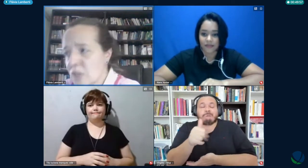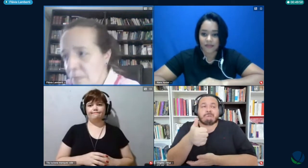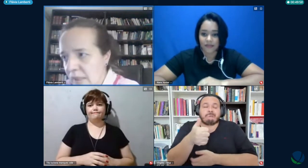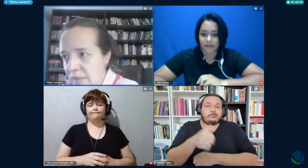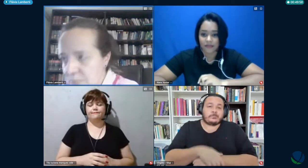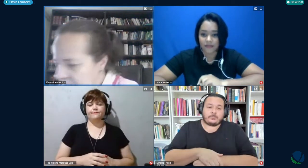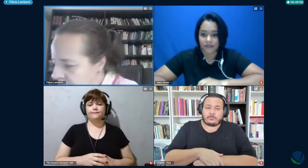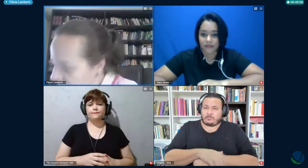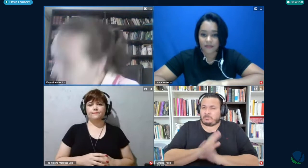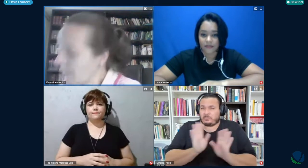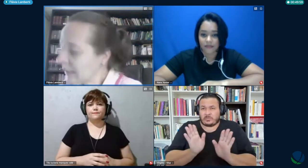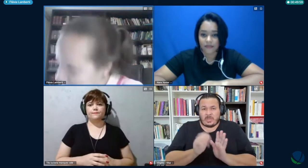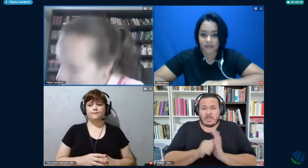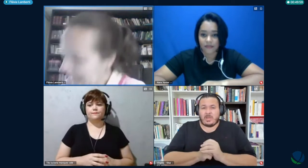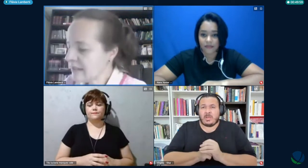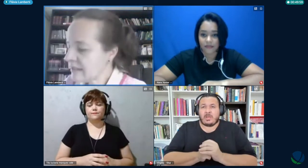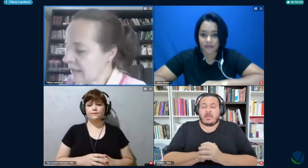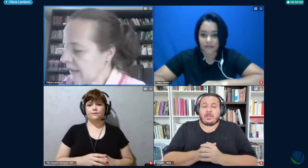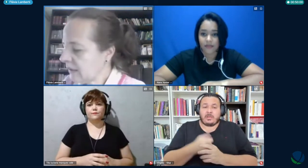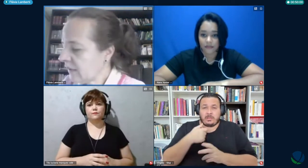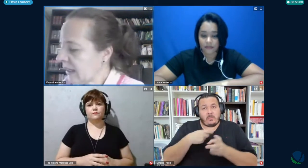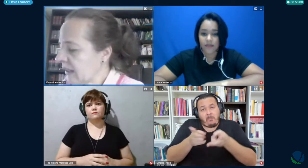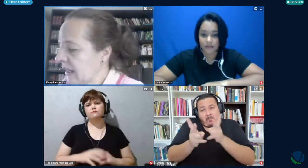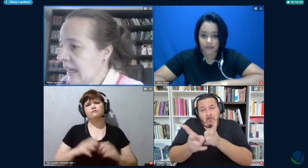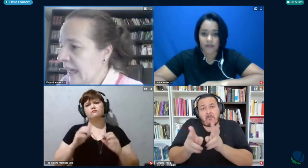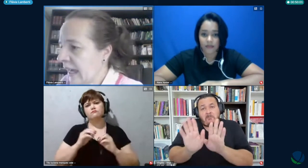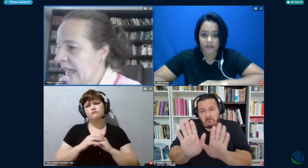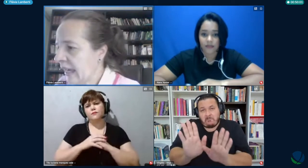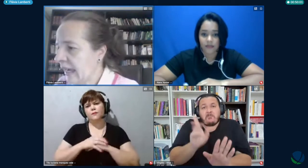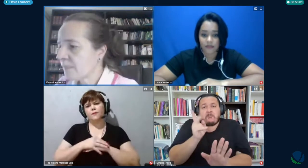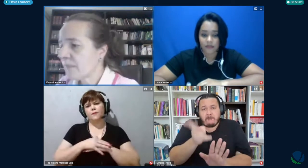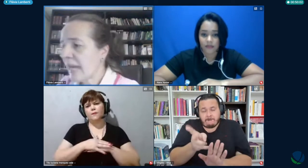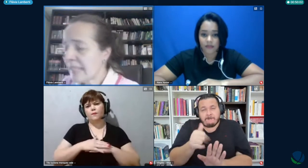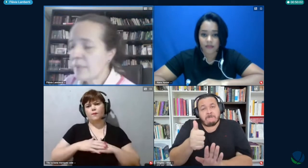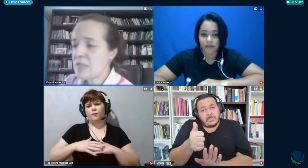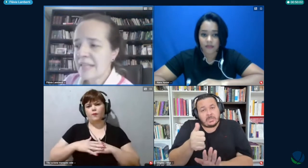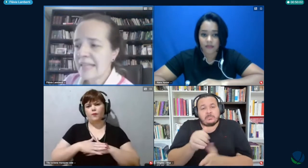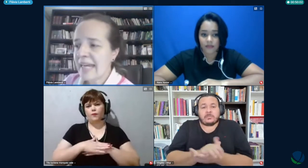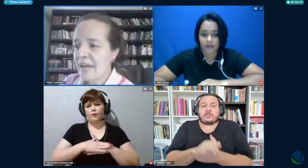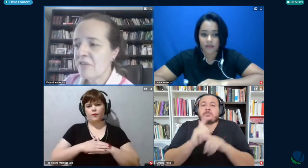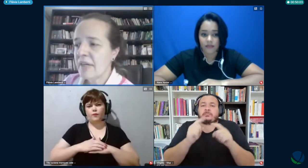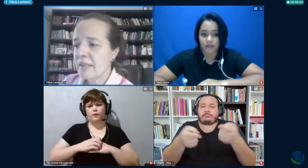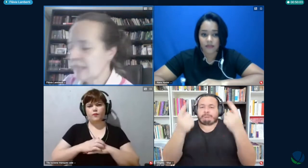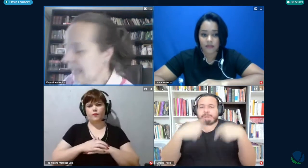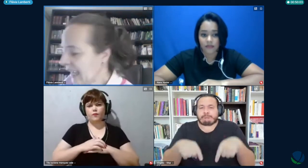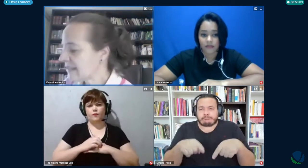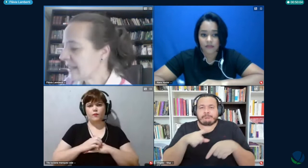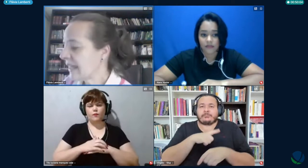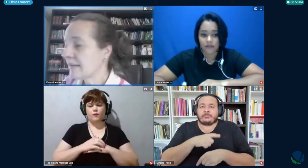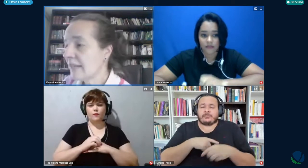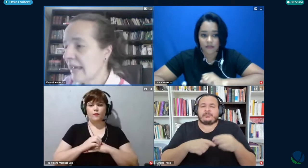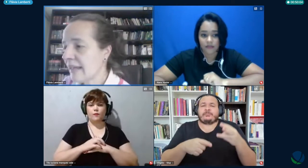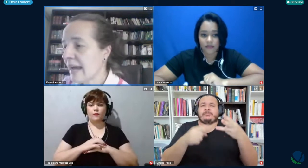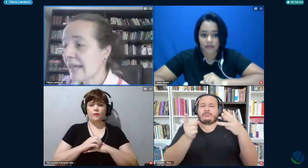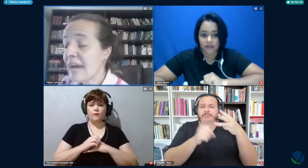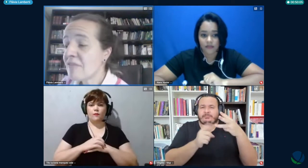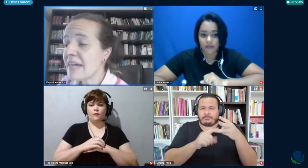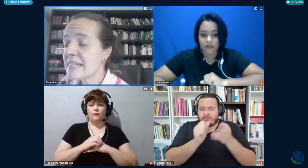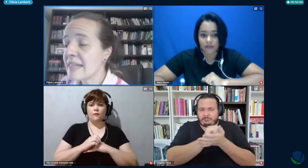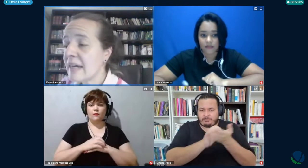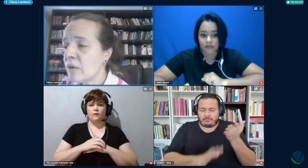Então, eu acho que não mantém assim, né? Aí depois vem a tarefa 3, que é